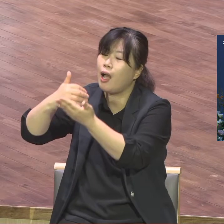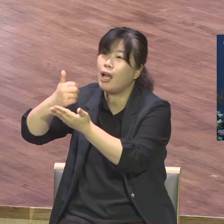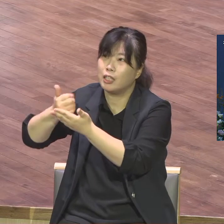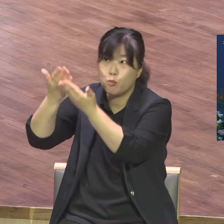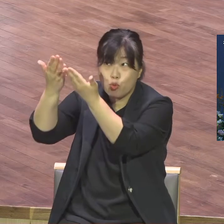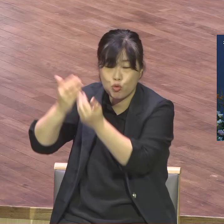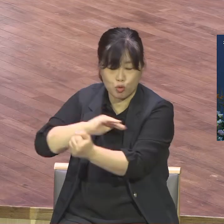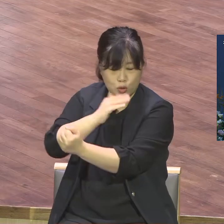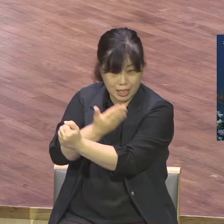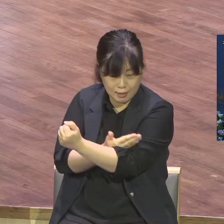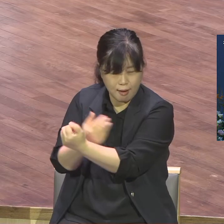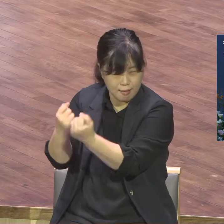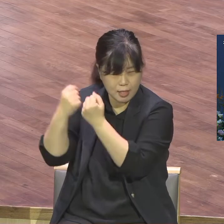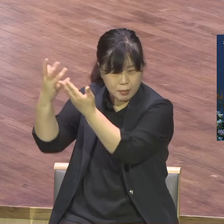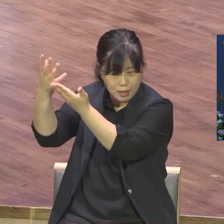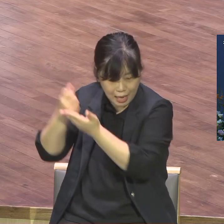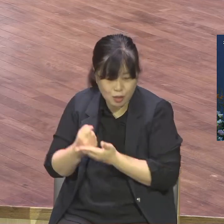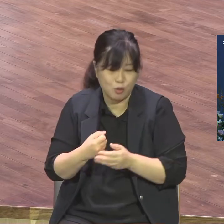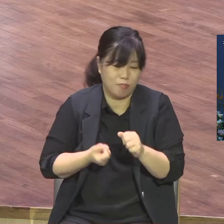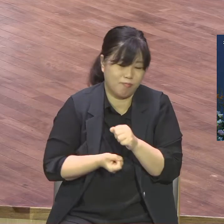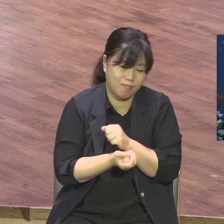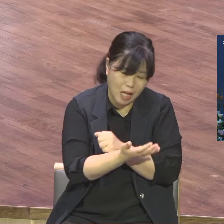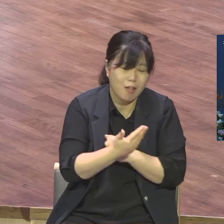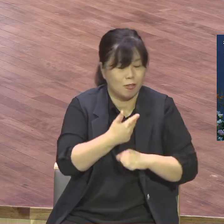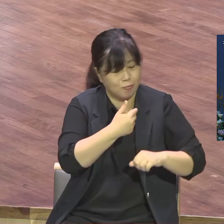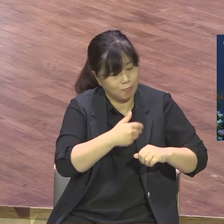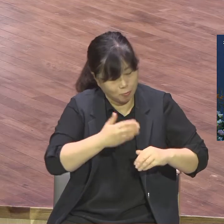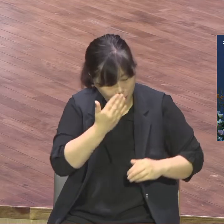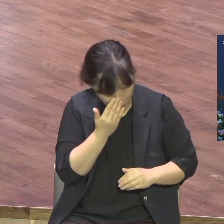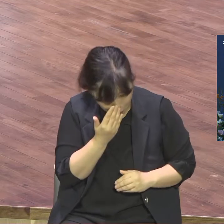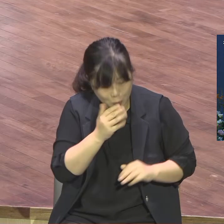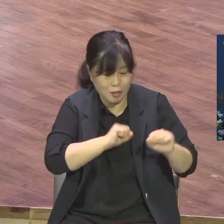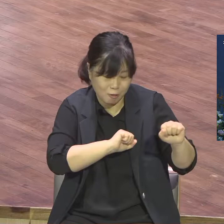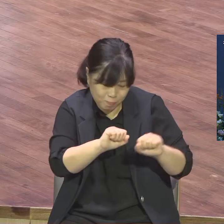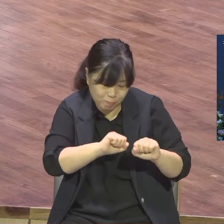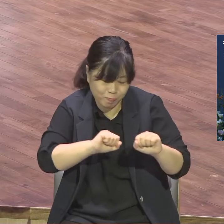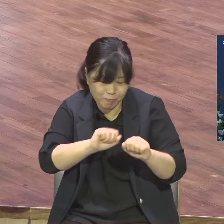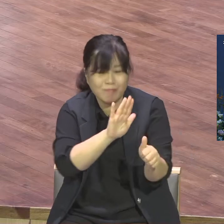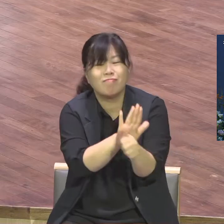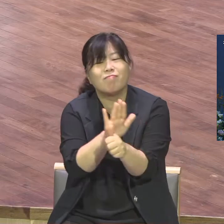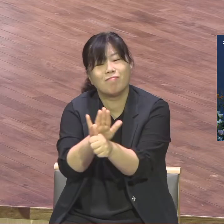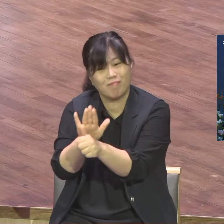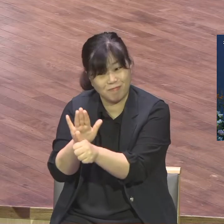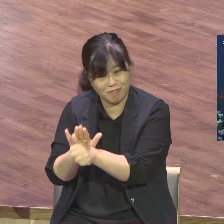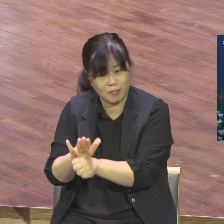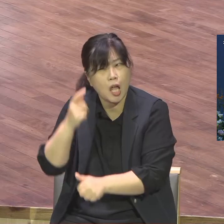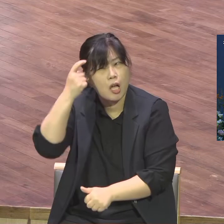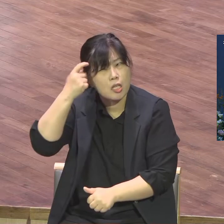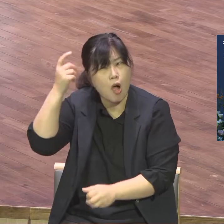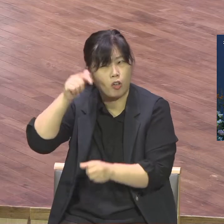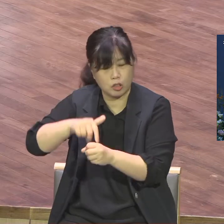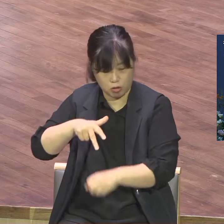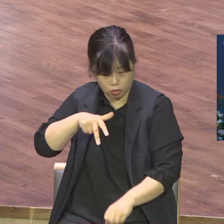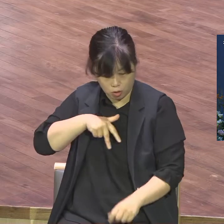거기 교만도 없어요. 실망도 없습니다. 하나님 주신 거 하니까. 이런 영적 정체성이 분명할